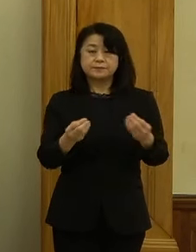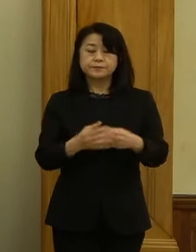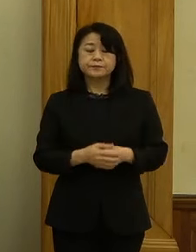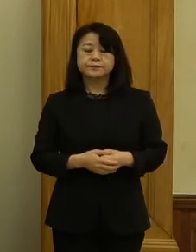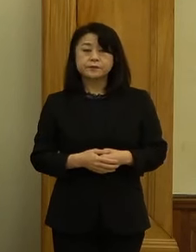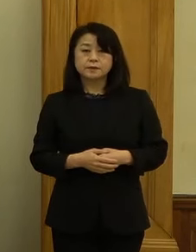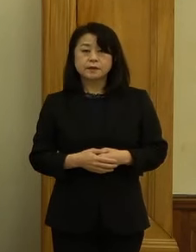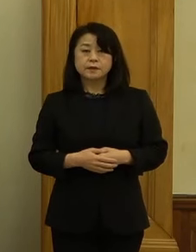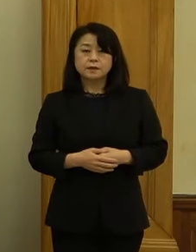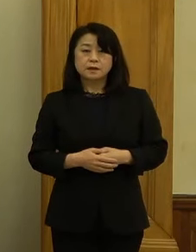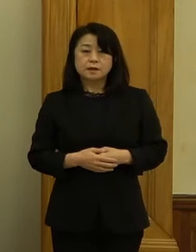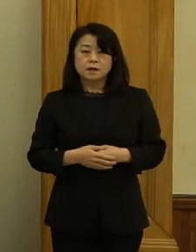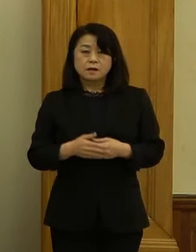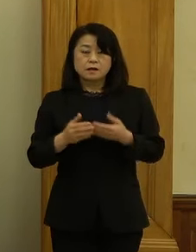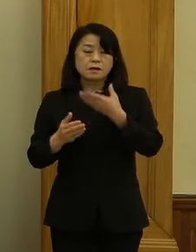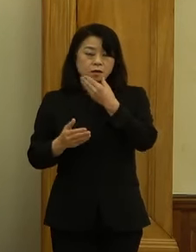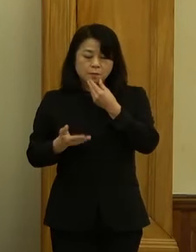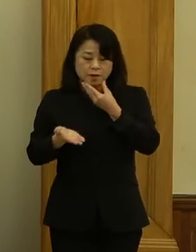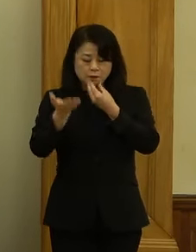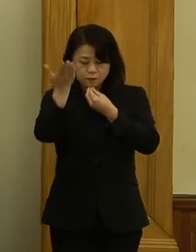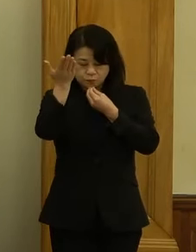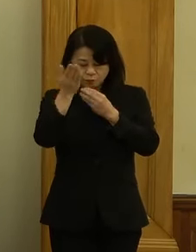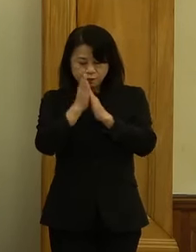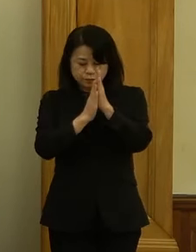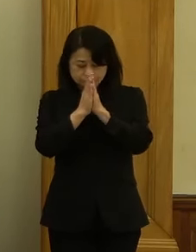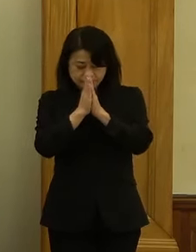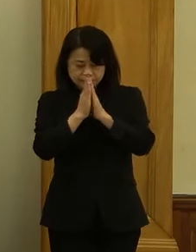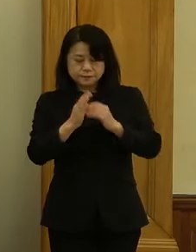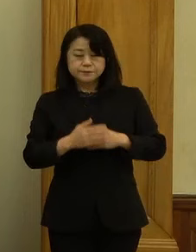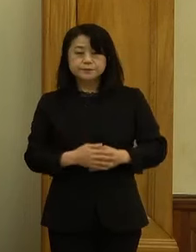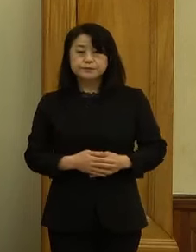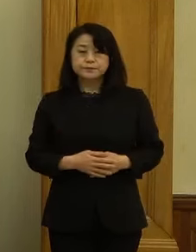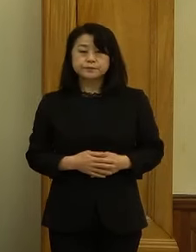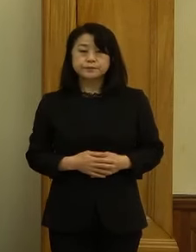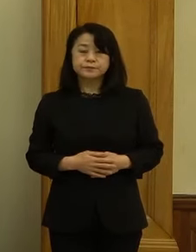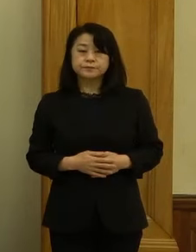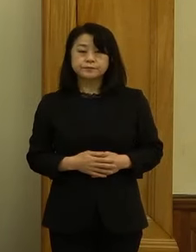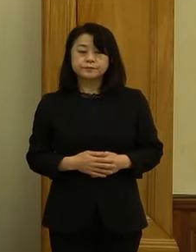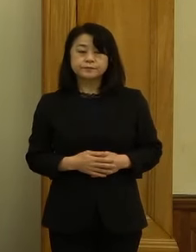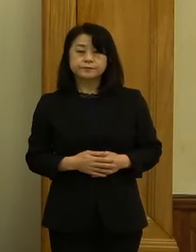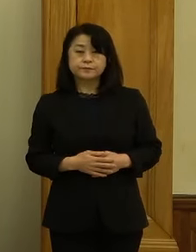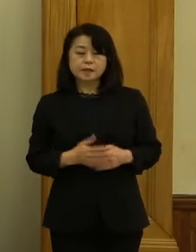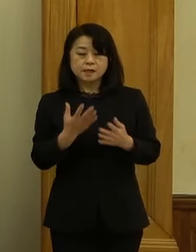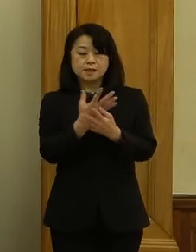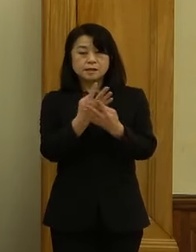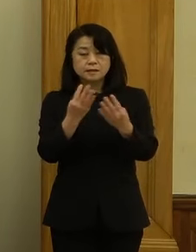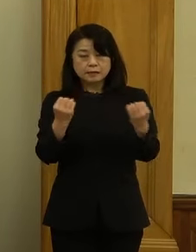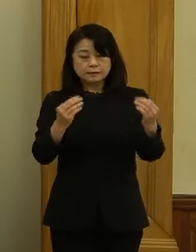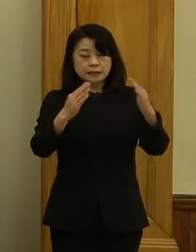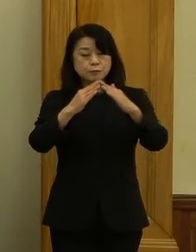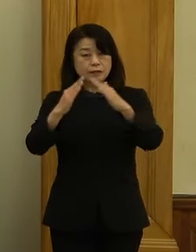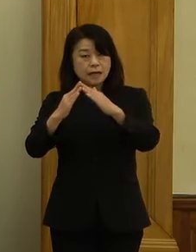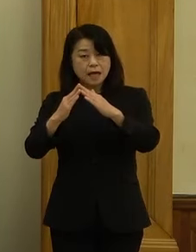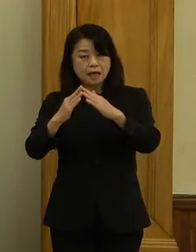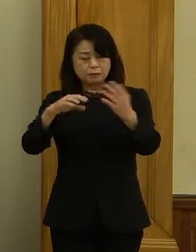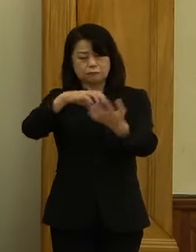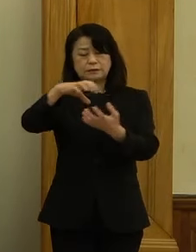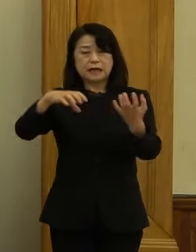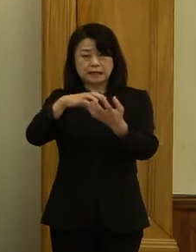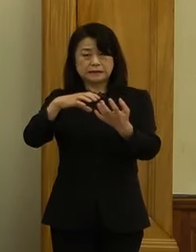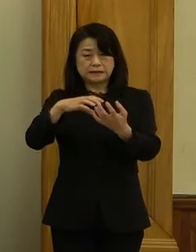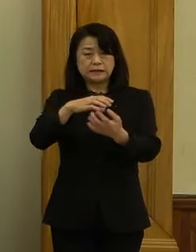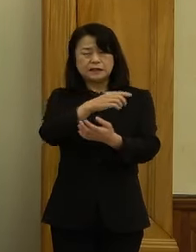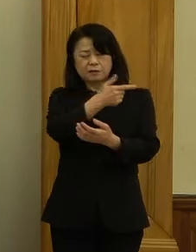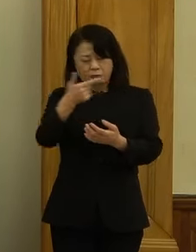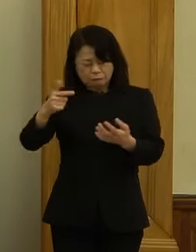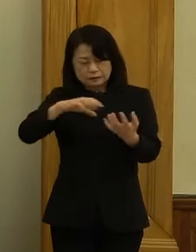た心からご冥福を祈りいたしますえまた多数の重被害を始め甚大な被害が